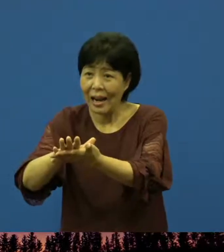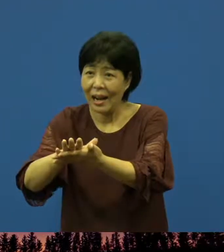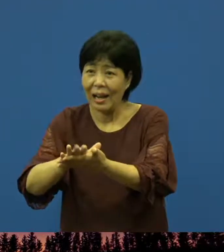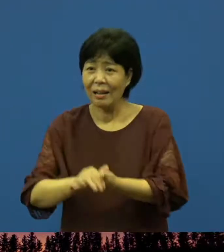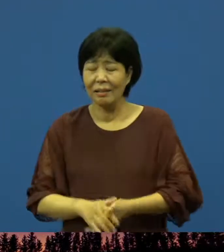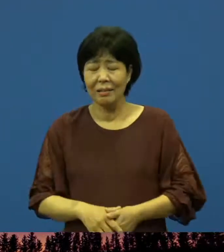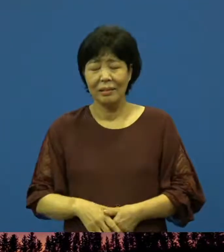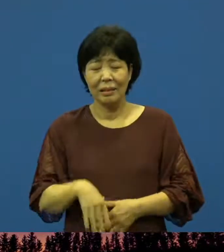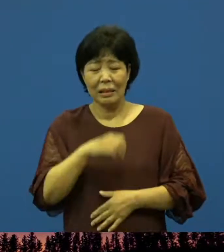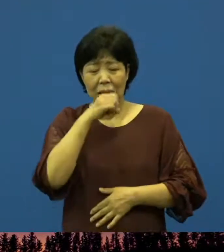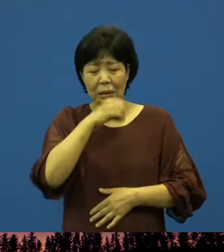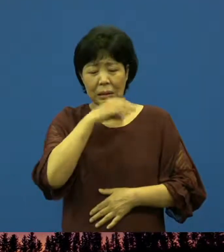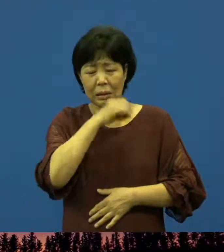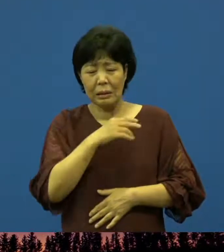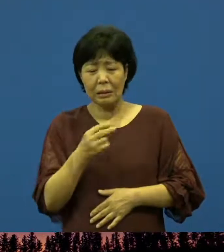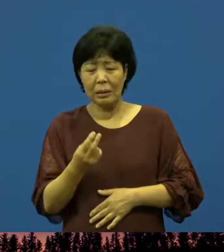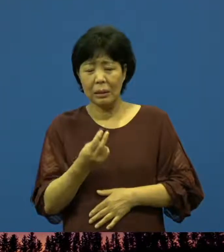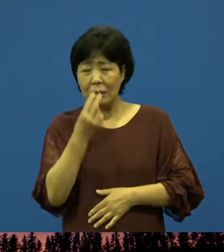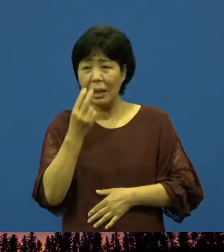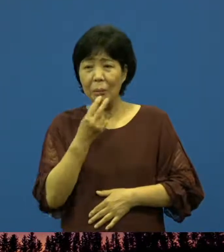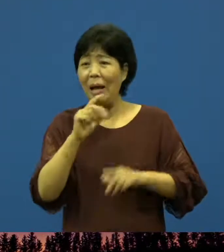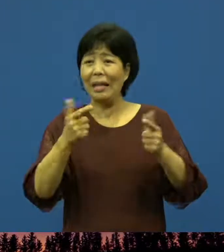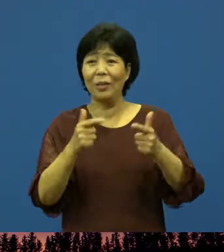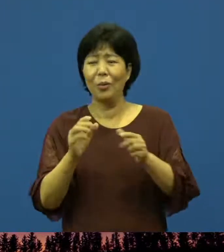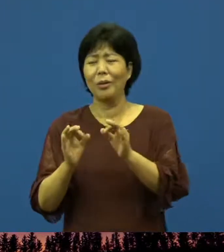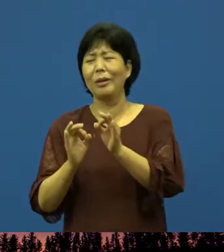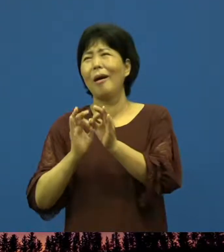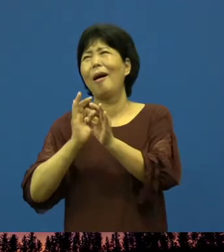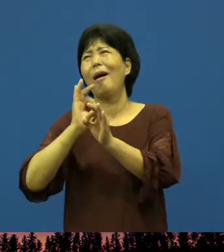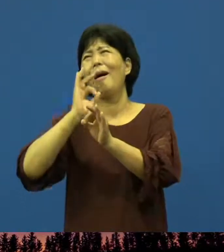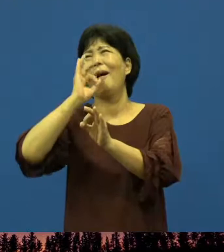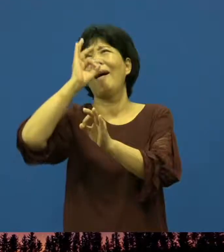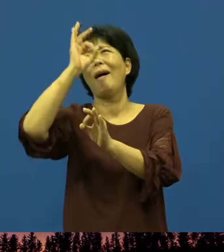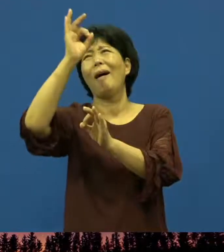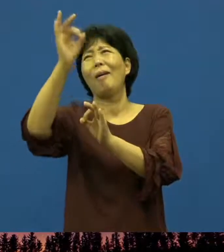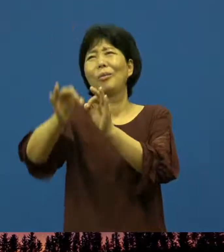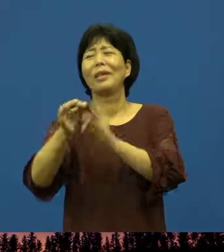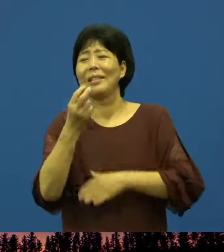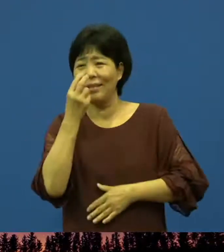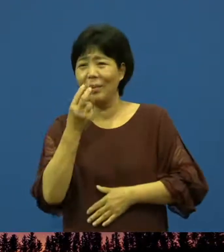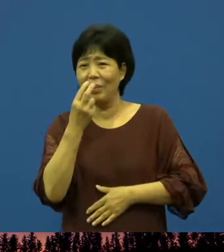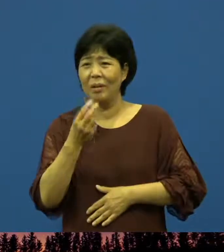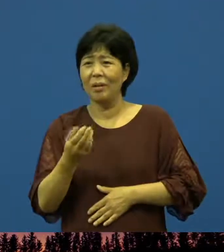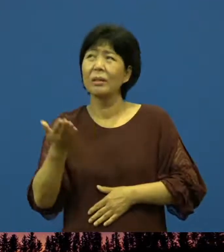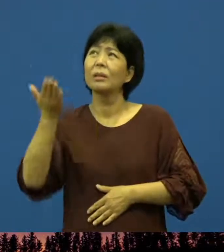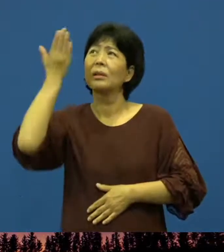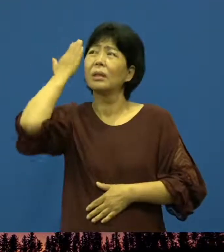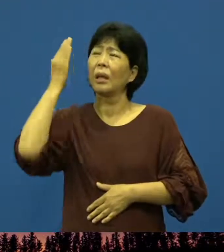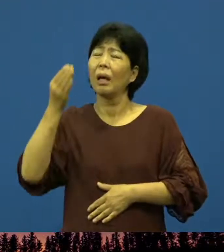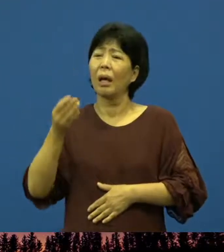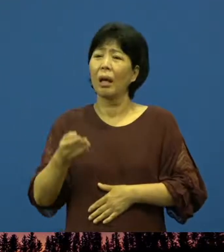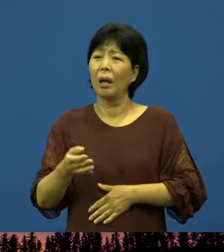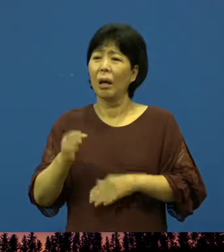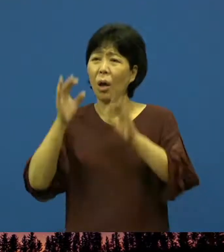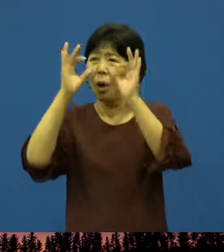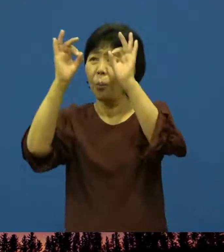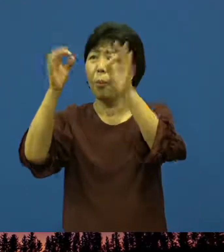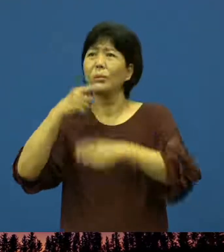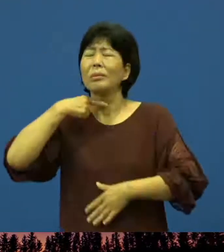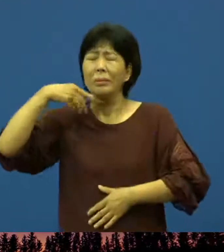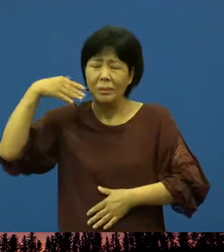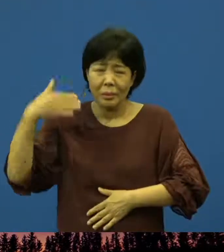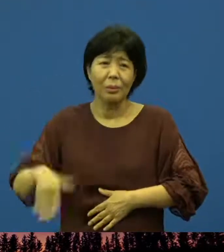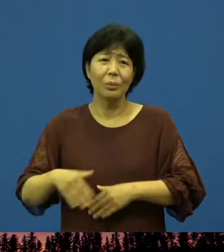그냥 생명을 말하지 않습니다. 영원한 생명입니다. 이것은 이전에 한 번도 보지 못했다고 있습니다. 요한은 1절과 2절